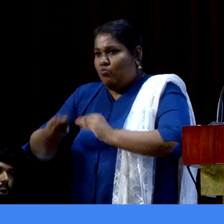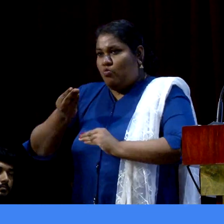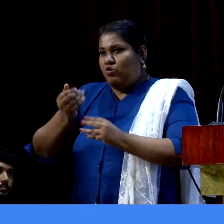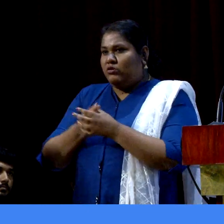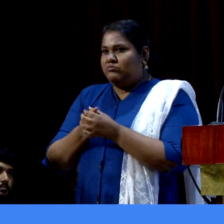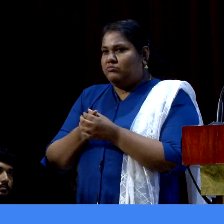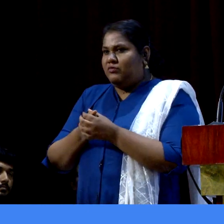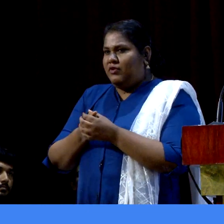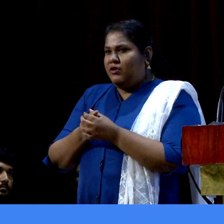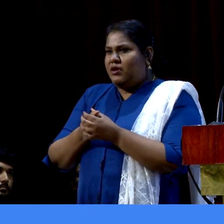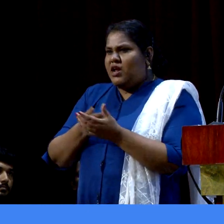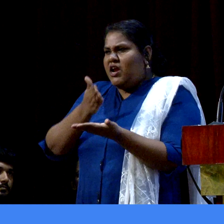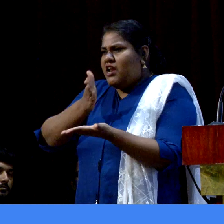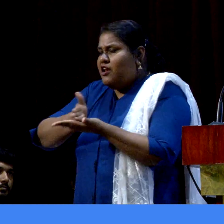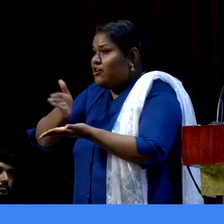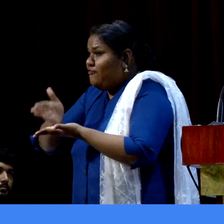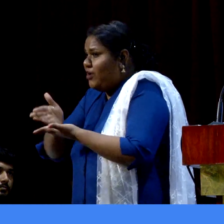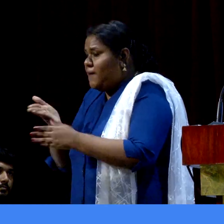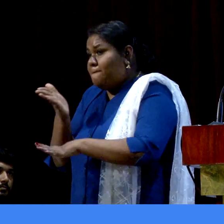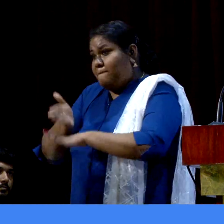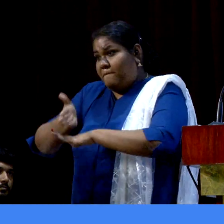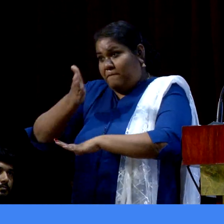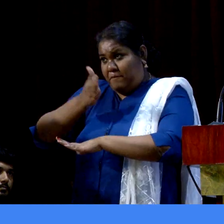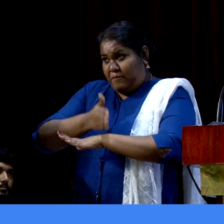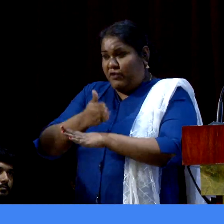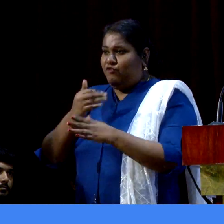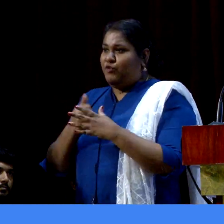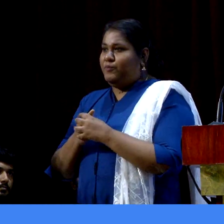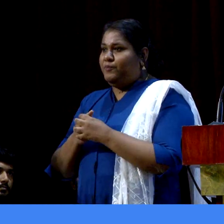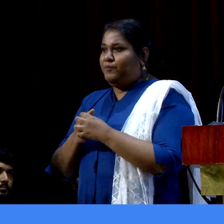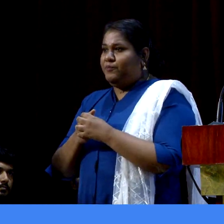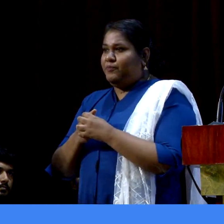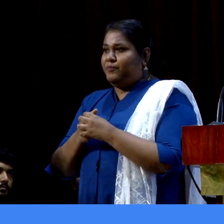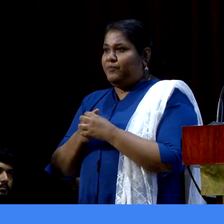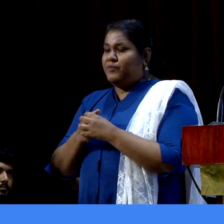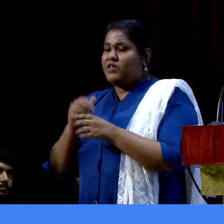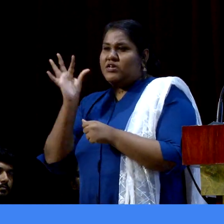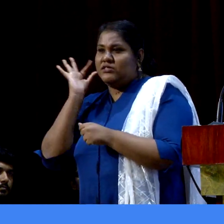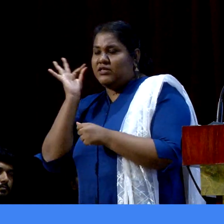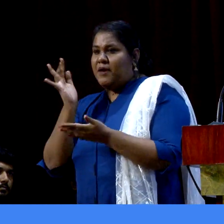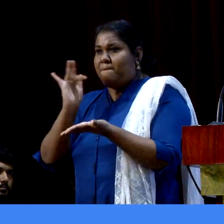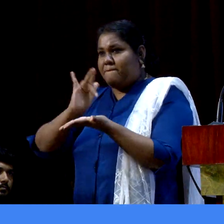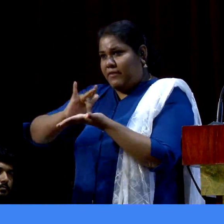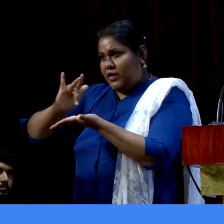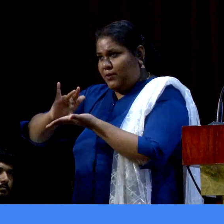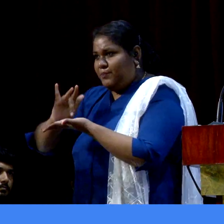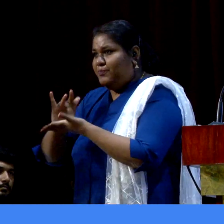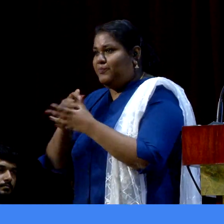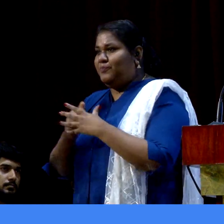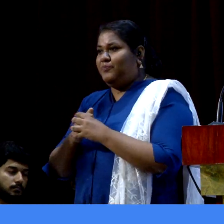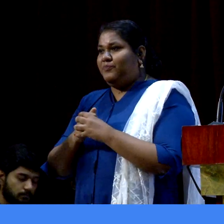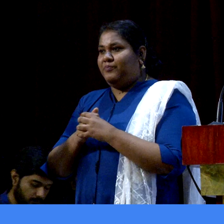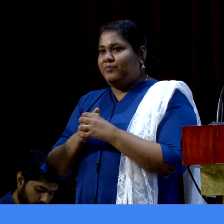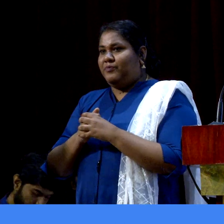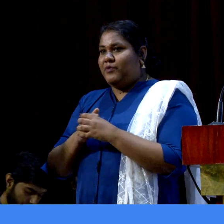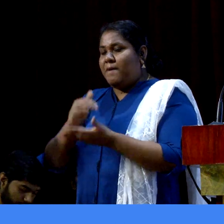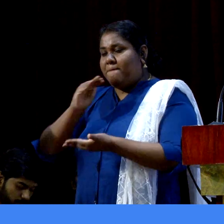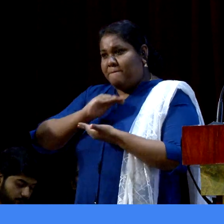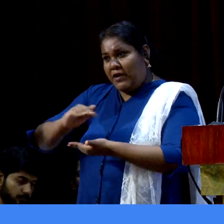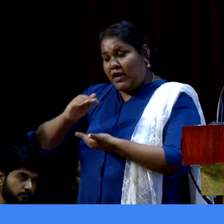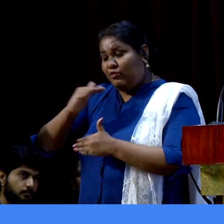பிரிக்கப்பட்டு வழங்கப்படுவதற்கு முன்பாக பின்னி பிணைந்திருந்த சென்னை மாகாணத்தில் பிறந்து